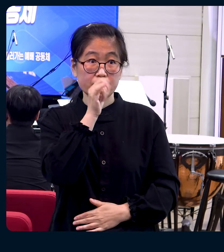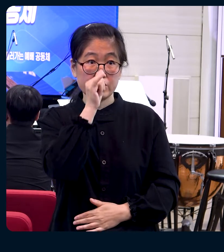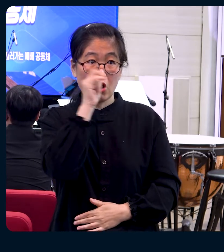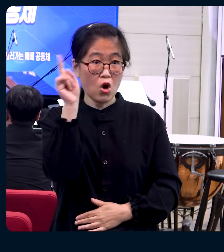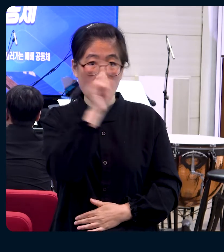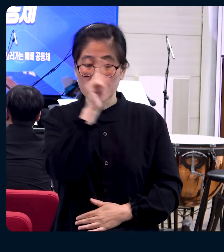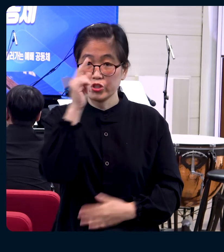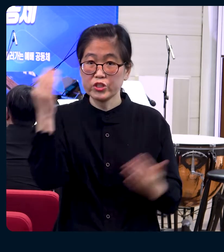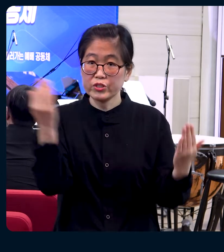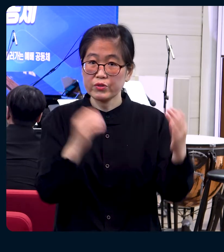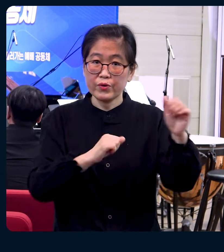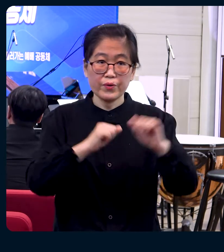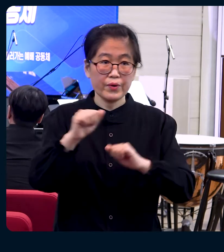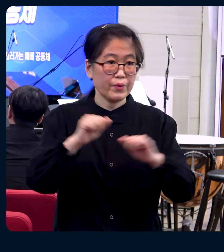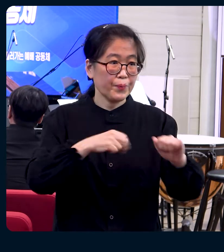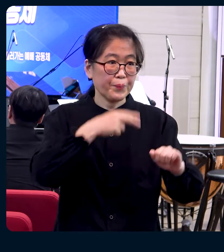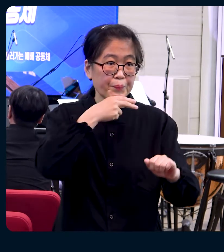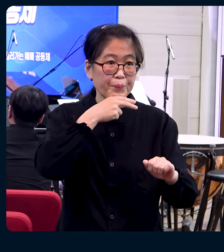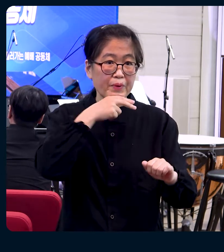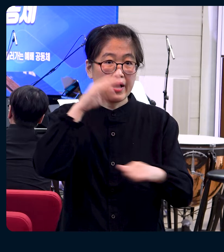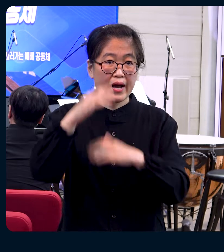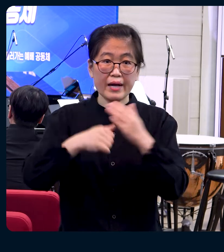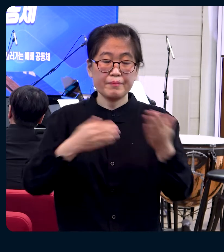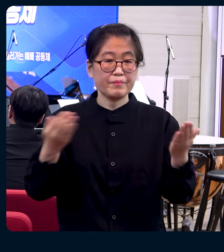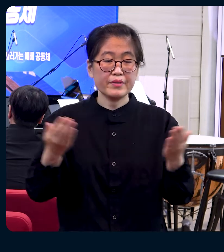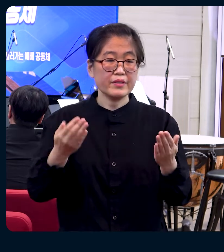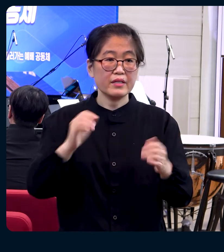요셉에게 어떤 일도 행하지 않으십니다.